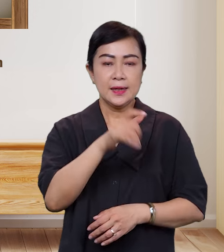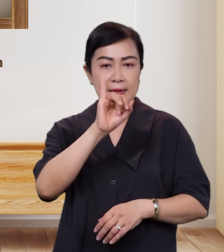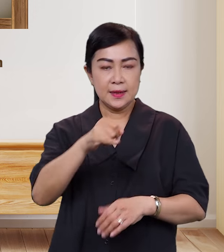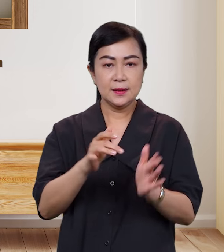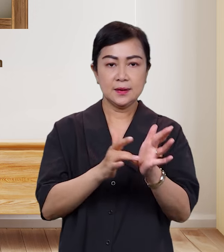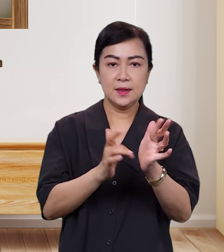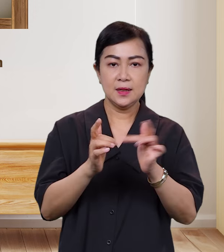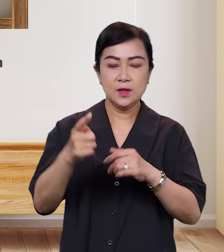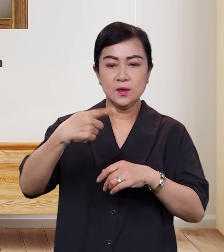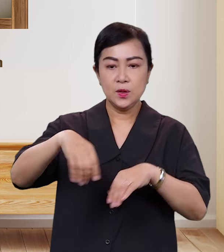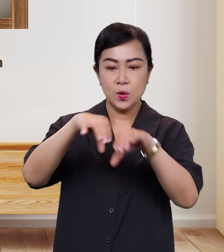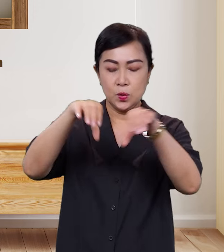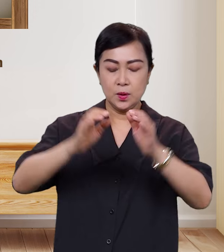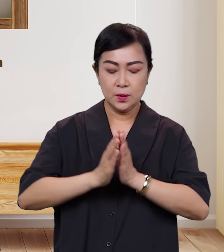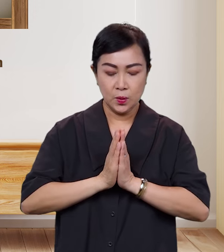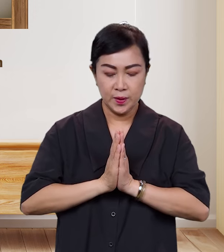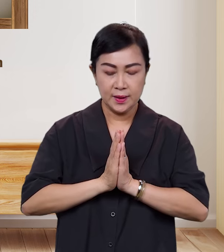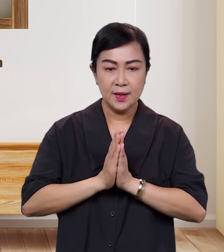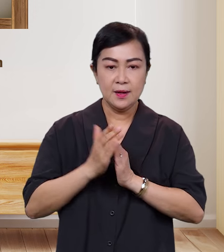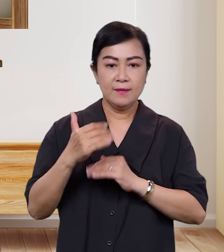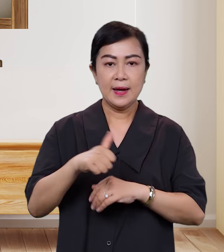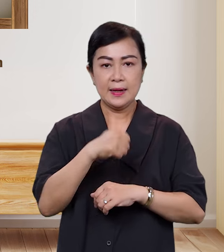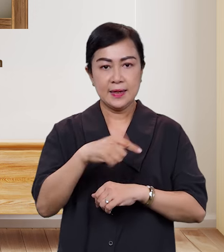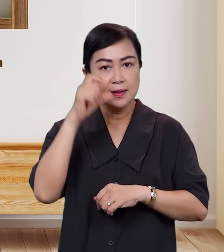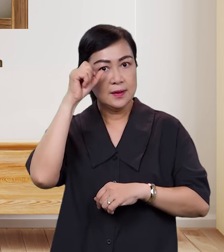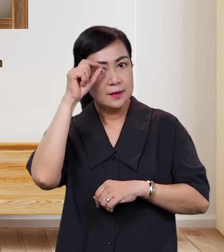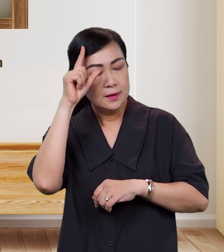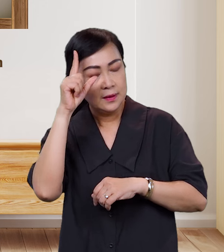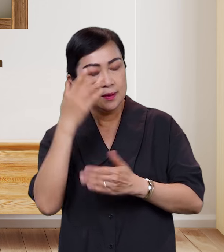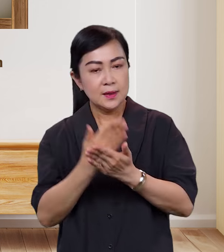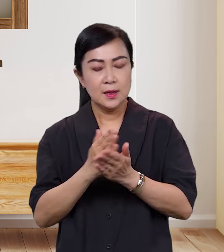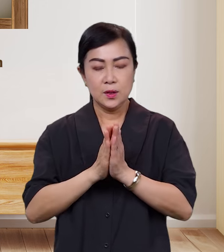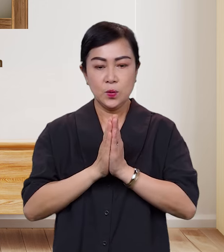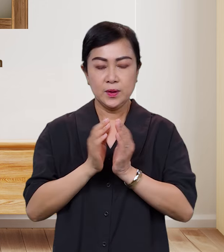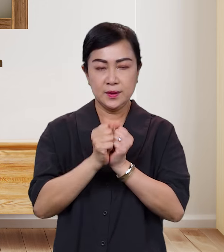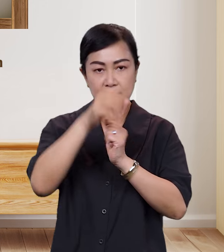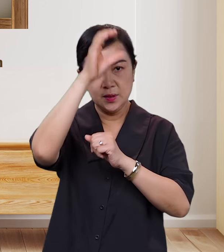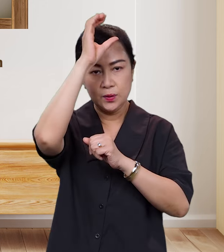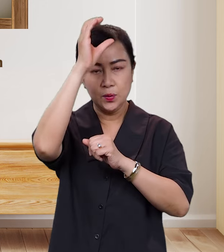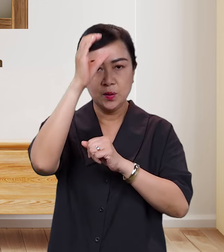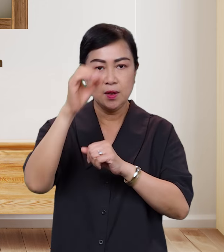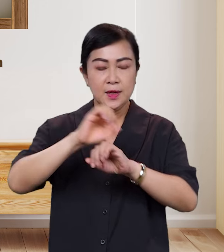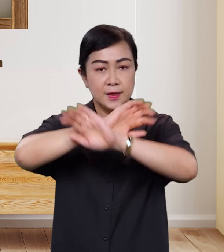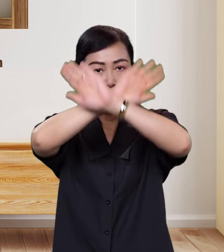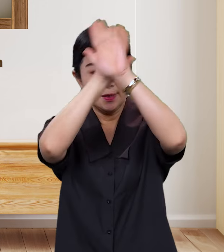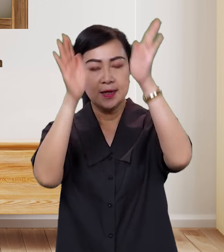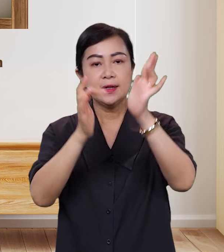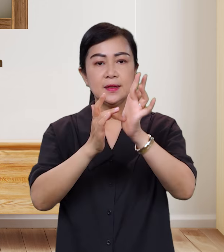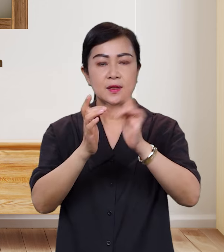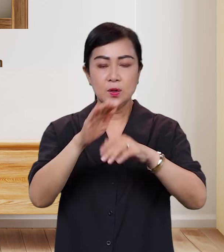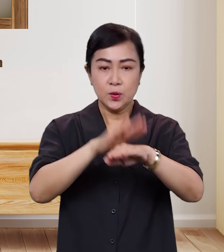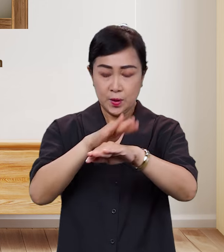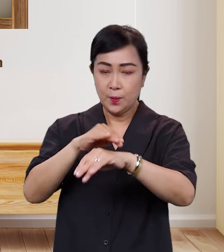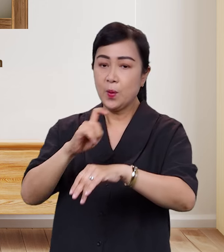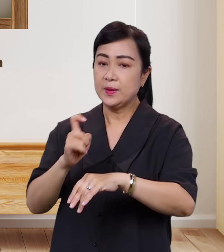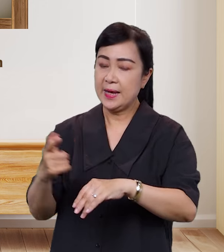Trong những ngày ấy, Đức Giêsu đi ra núi cầu nguyện và người đã thức suốt đêm cầu nguyện cùng Thiên Chúa. Đến sáng,